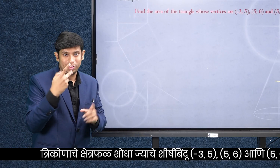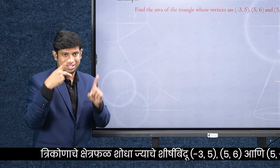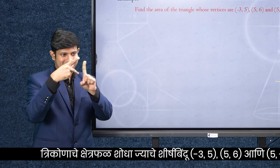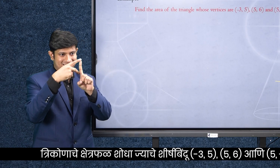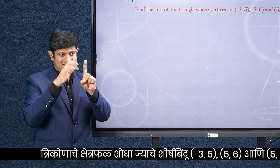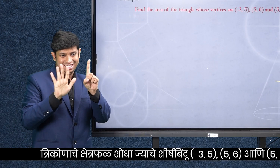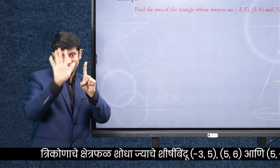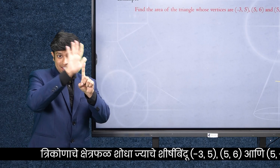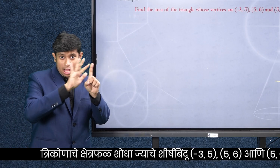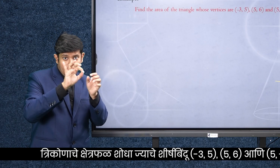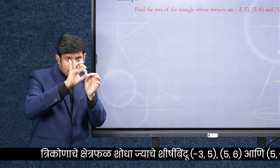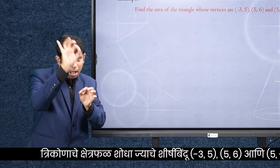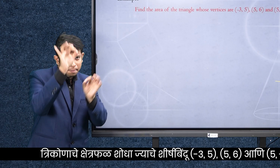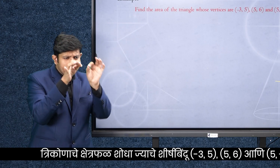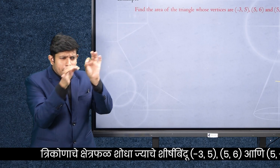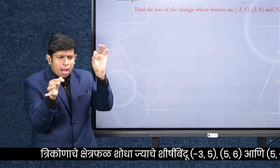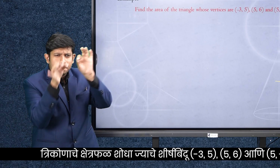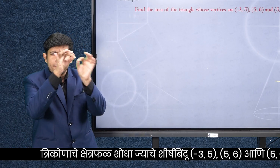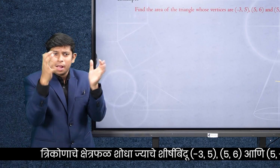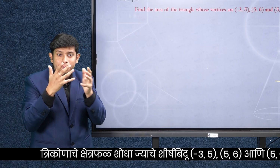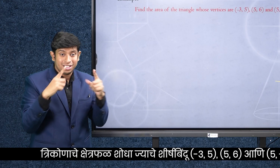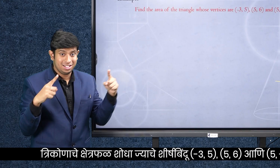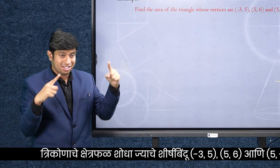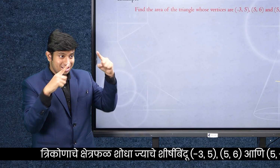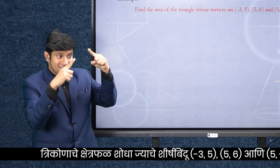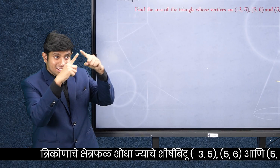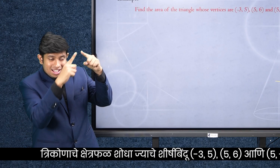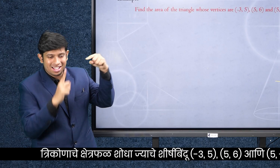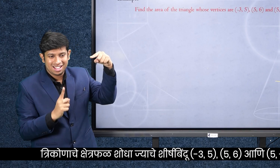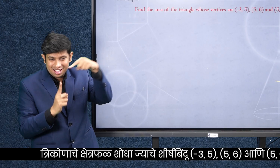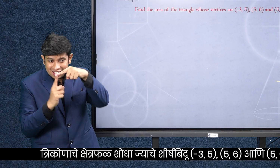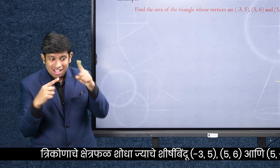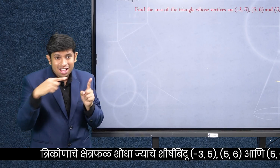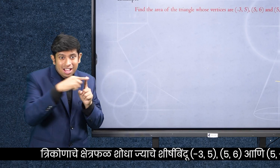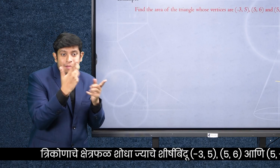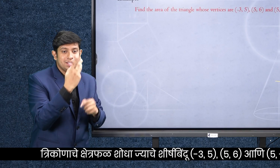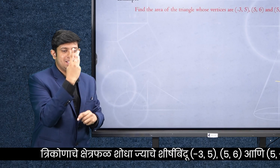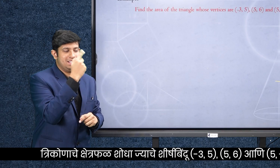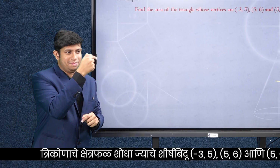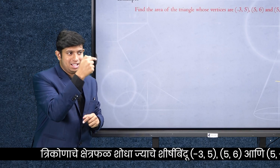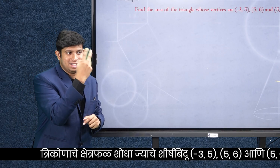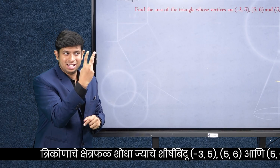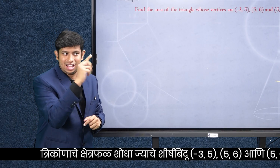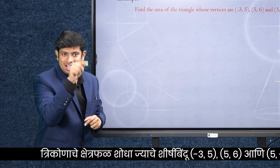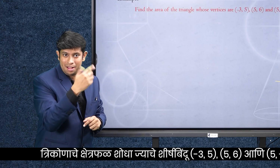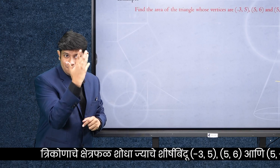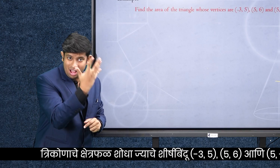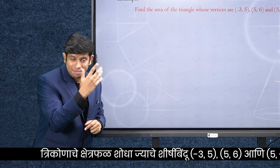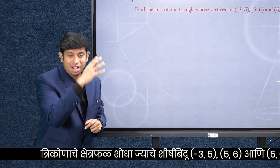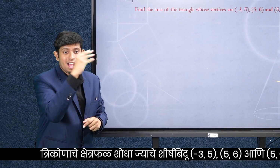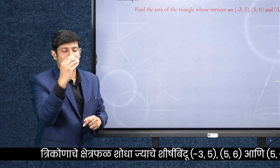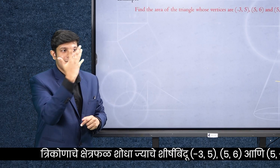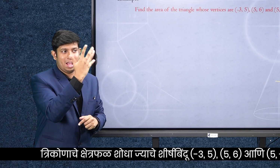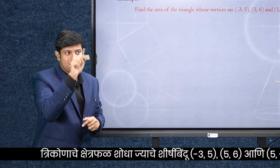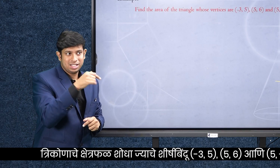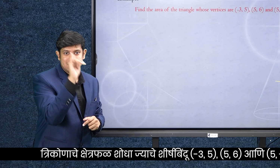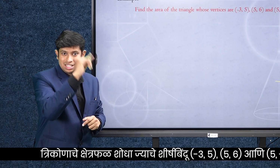त्रिकोणाचे क्षेत्रफळ शोधा ज्याचे शीर्षबिंदू -3, 5, 5, 3